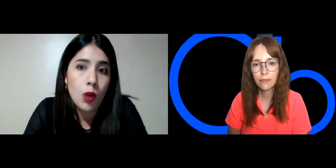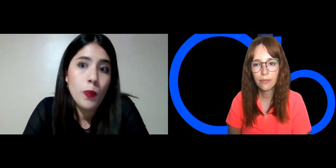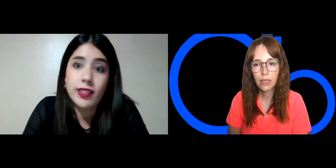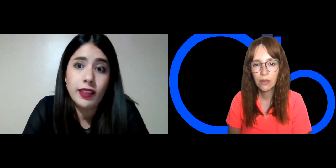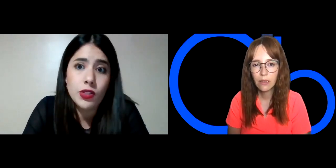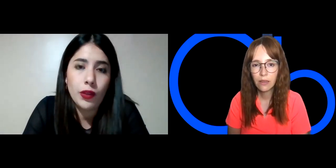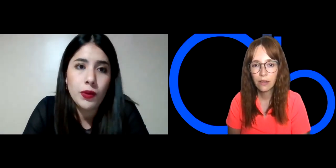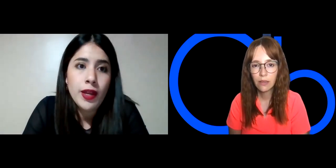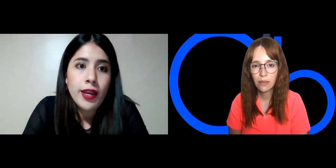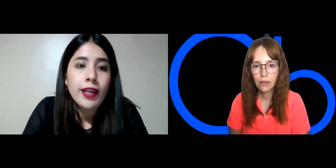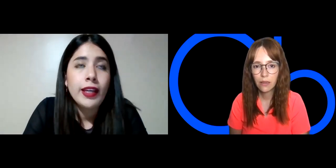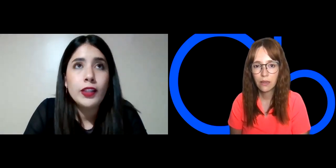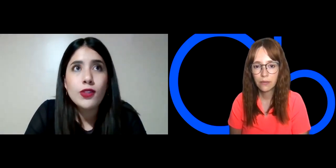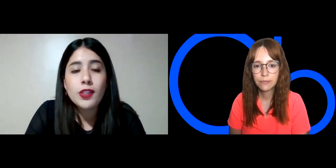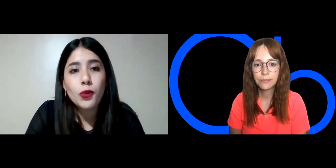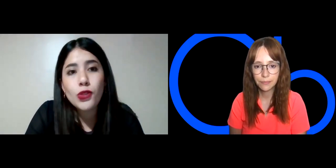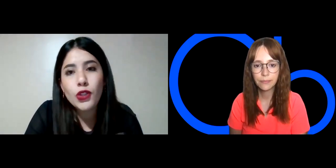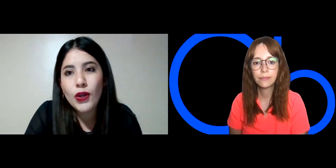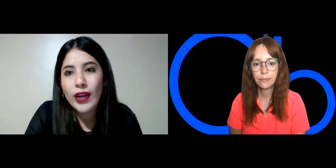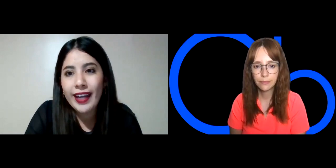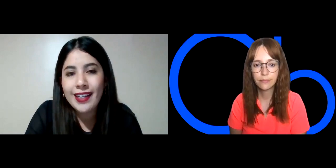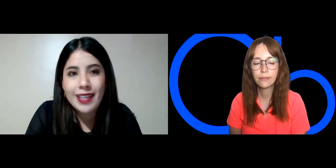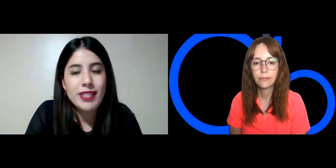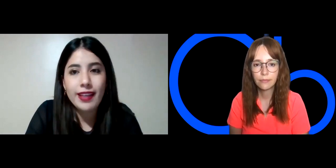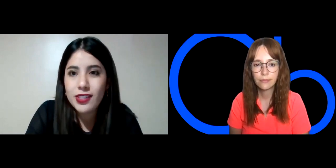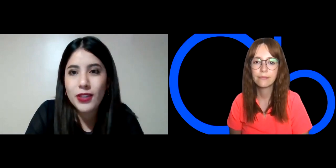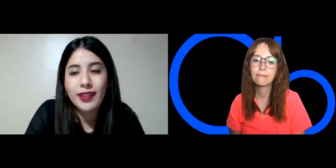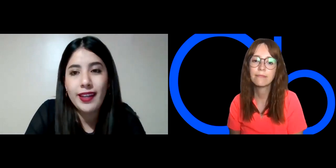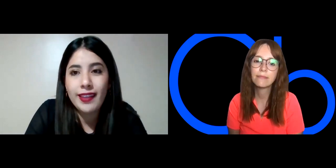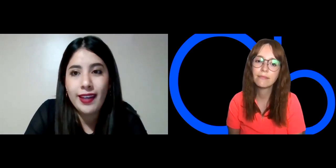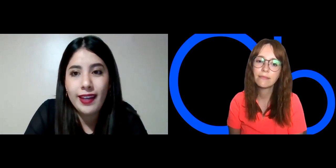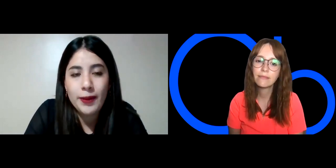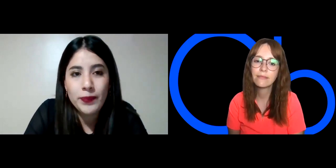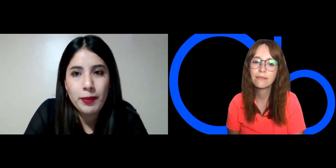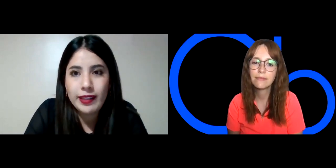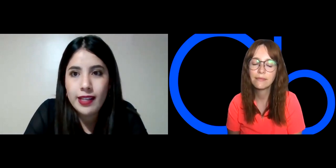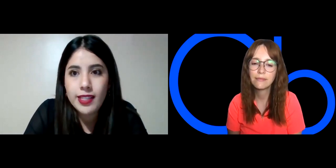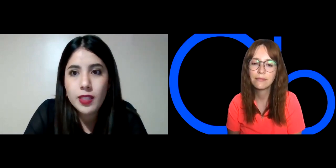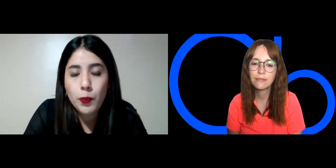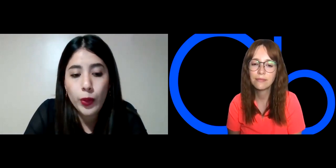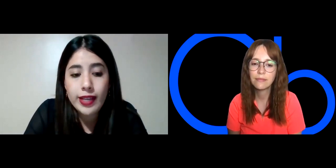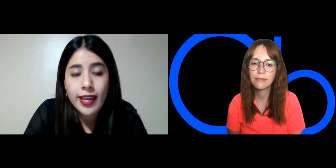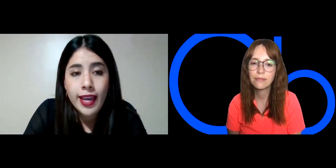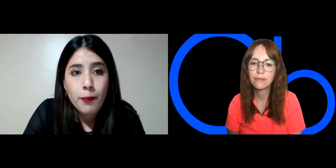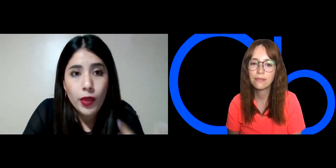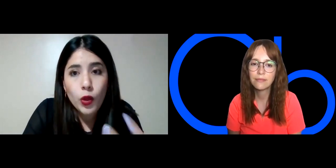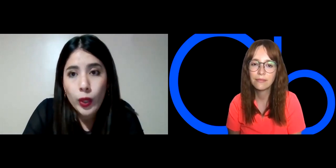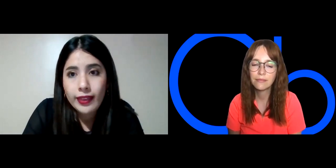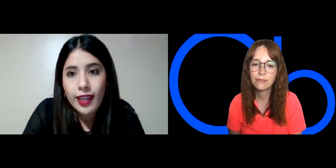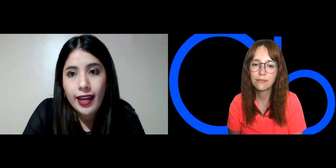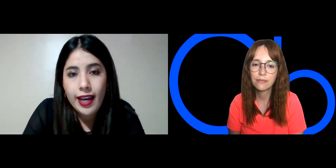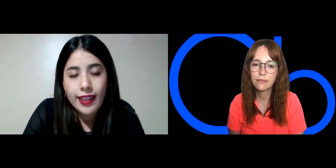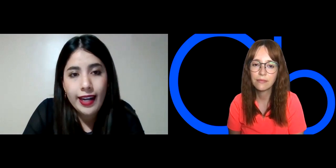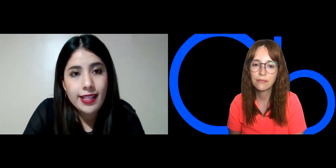a un paciente sordo. Entonces, justo en esta investigación de mi tesis, pues me doy